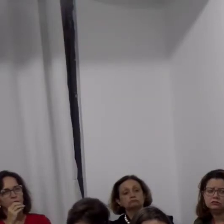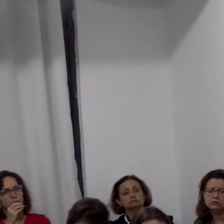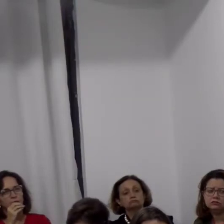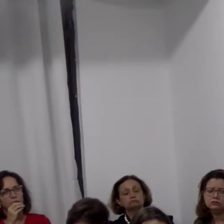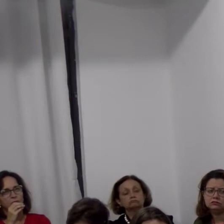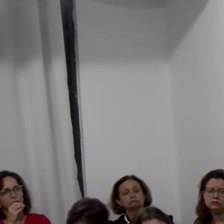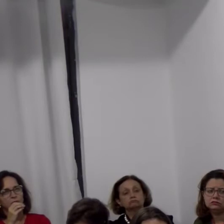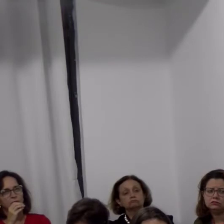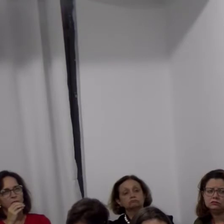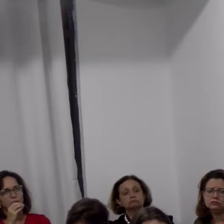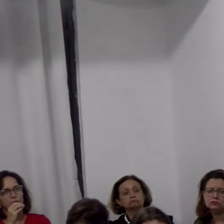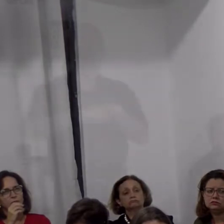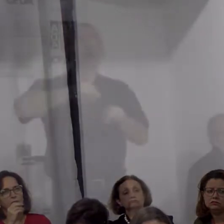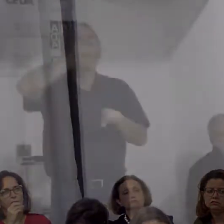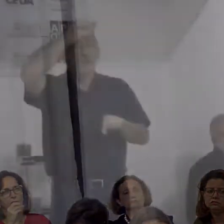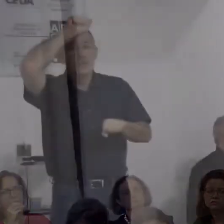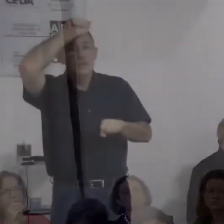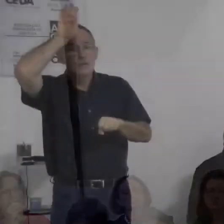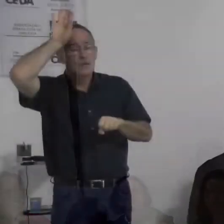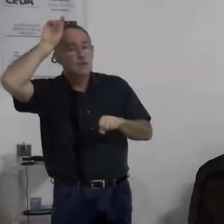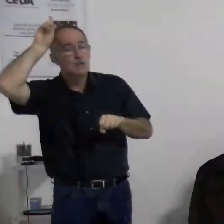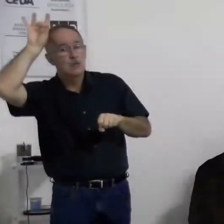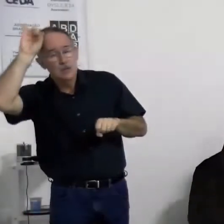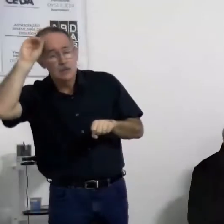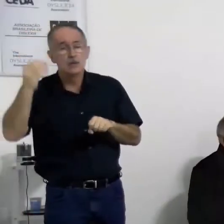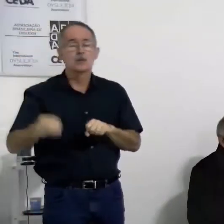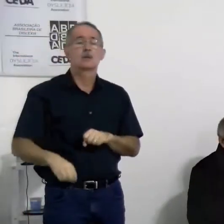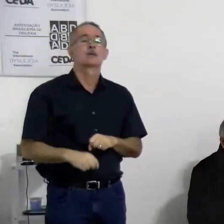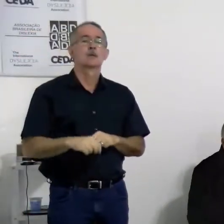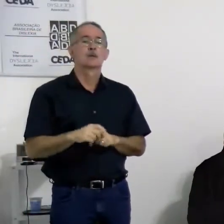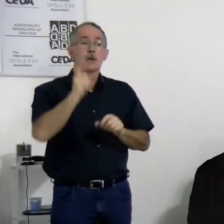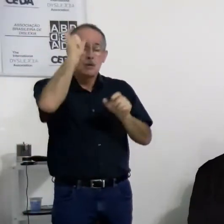de alfabetização, de aquisição de leitura escrita.